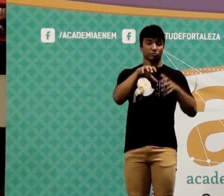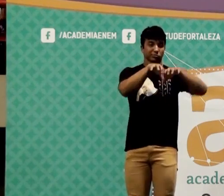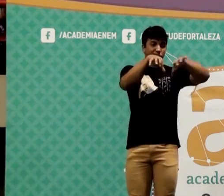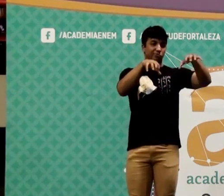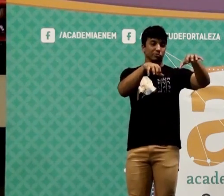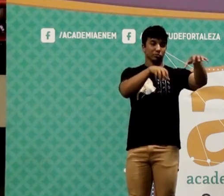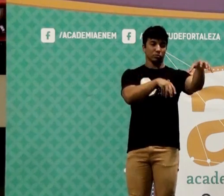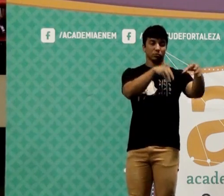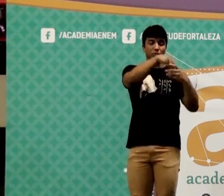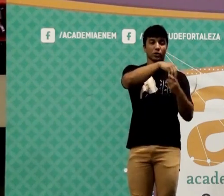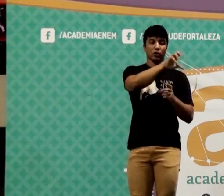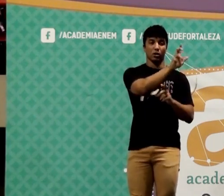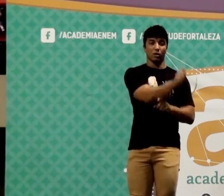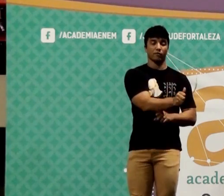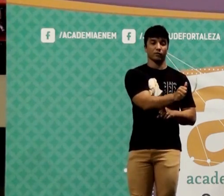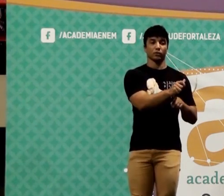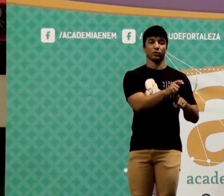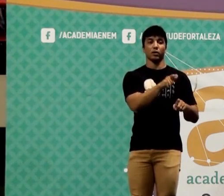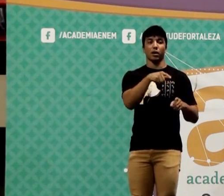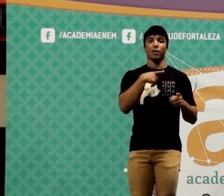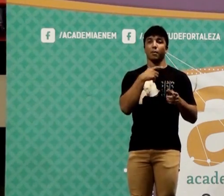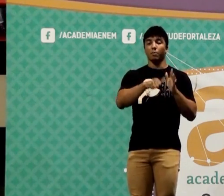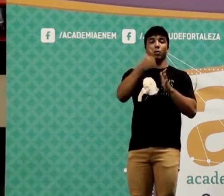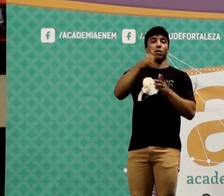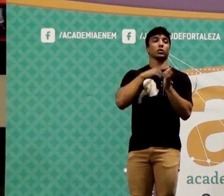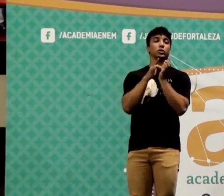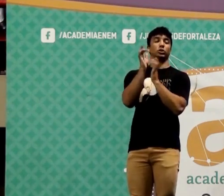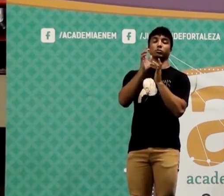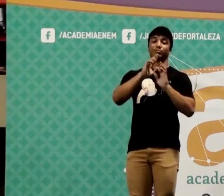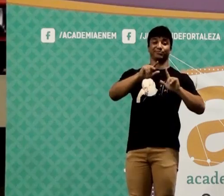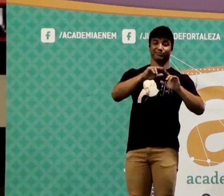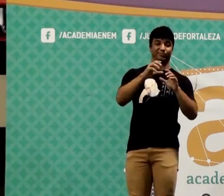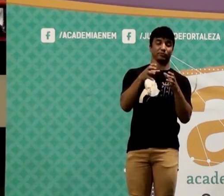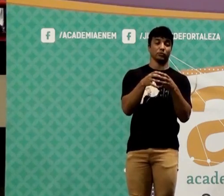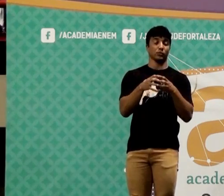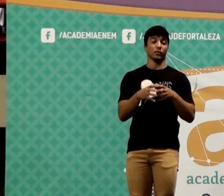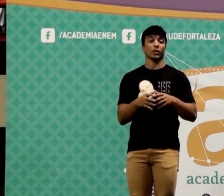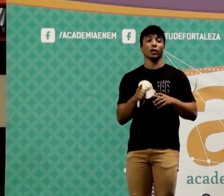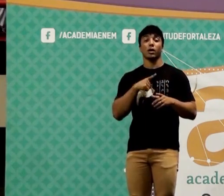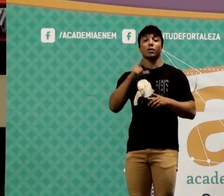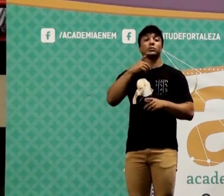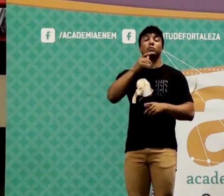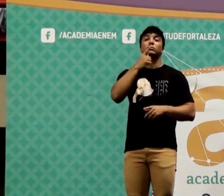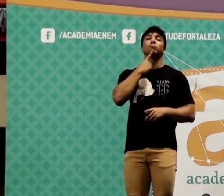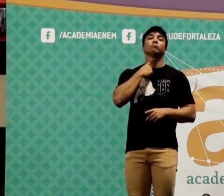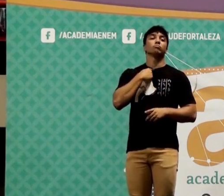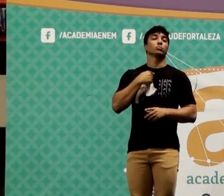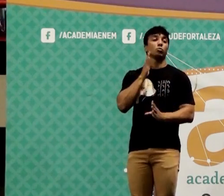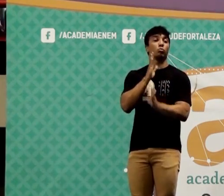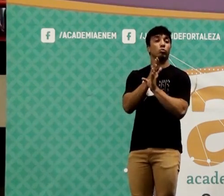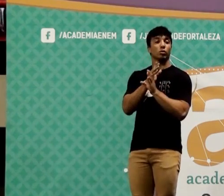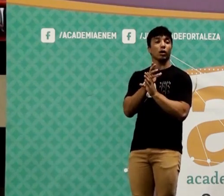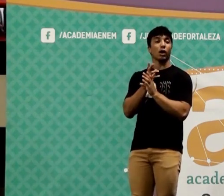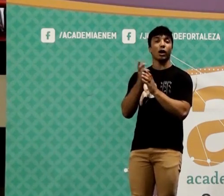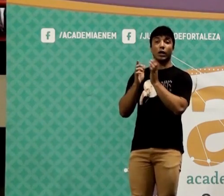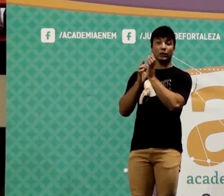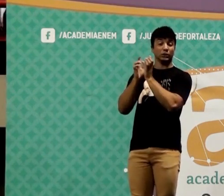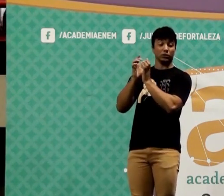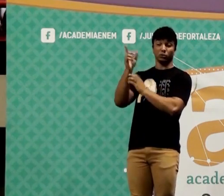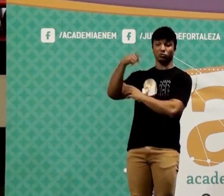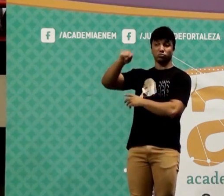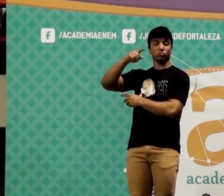passado. Tá certo? Beleza. O item B não pode por quê? O retorno dos valores